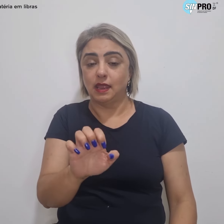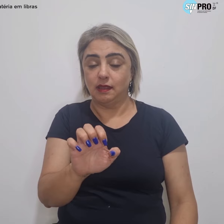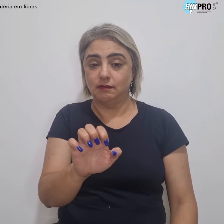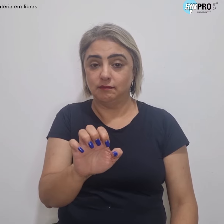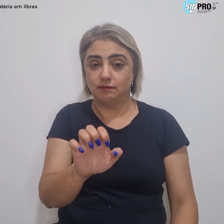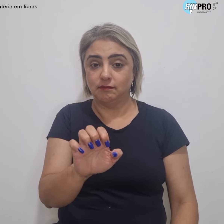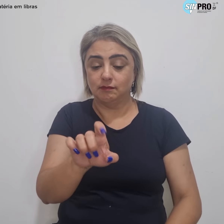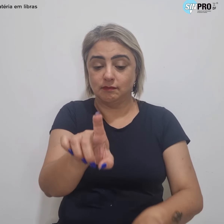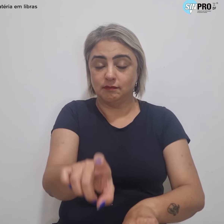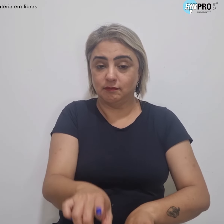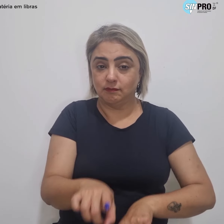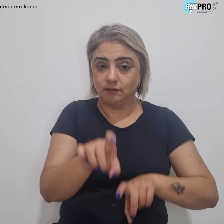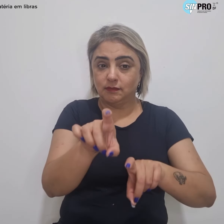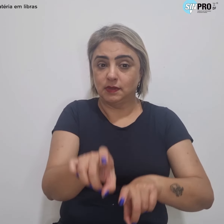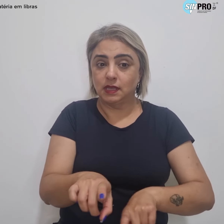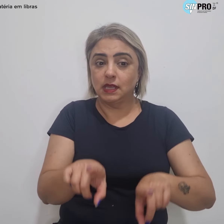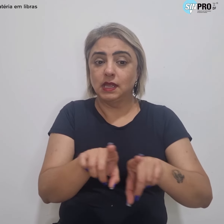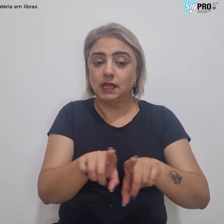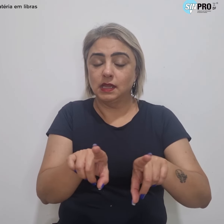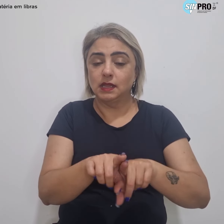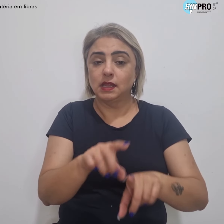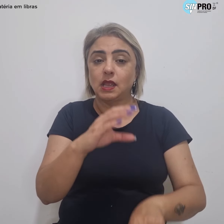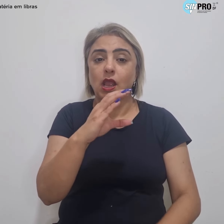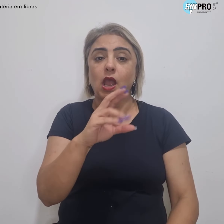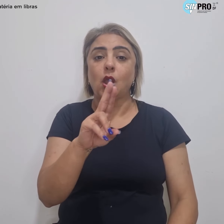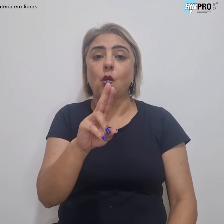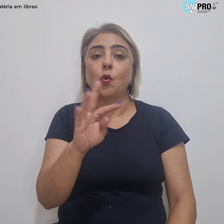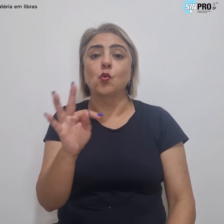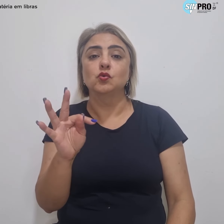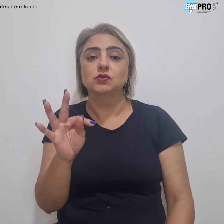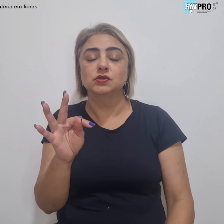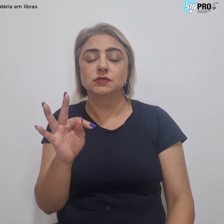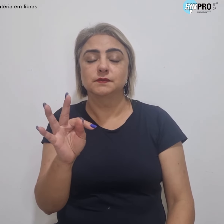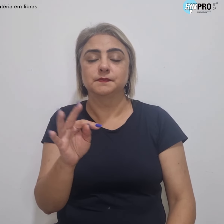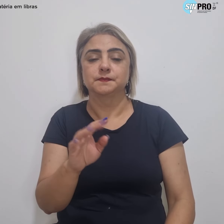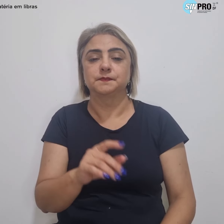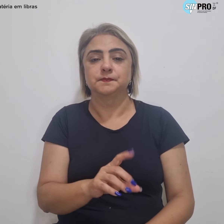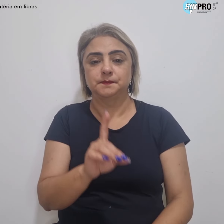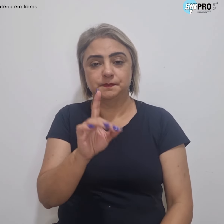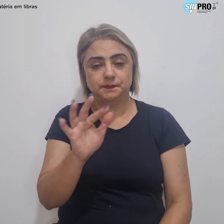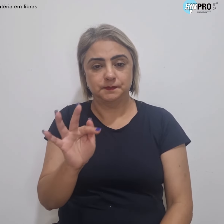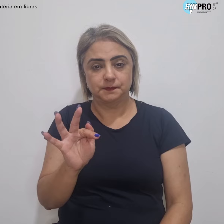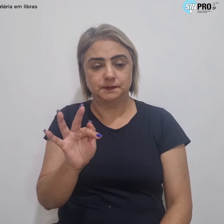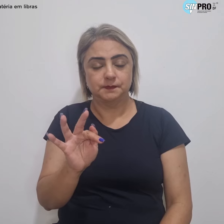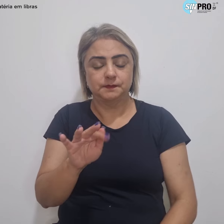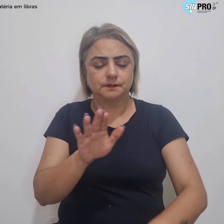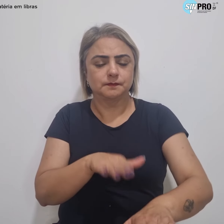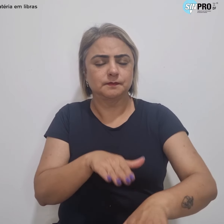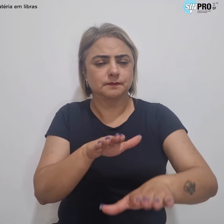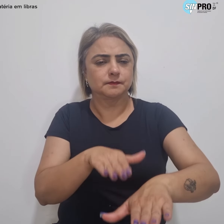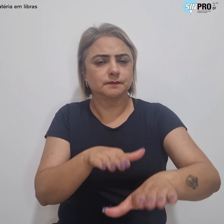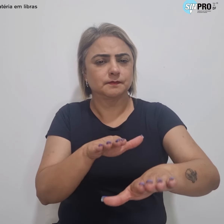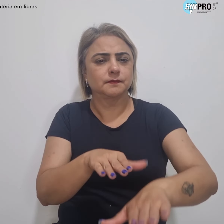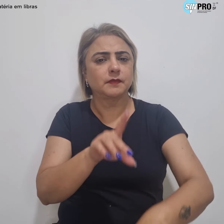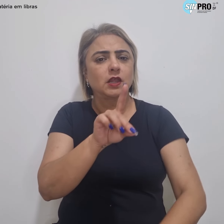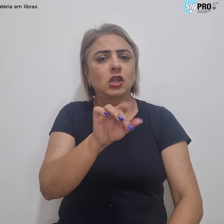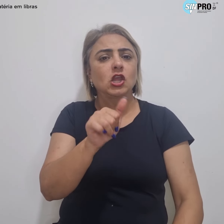Agricultura e da Central Única dos Trabalhadores do DF. A marcha. Dia 15 e